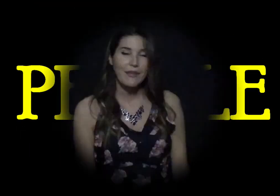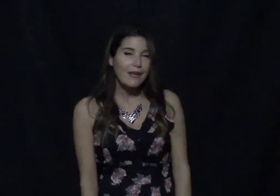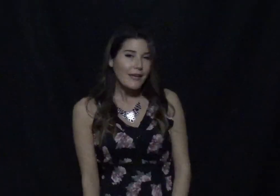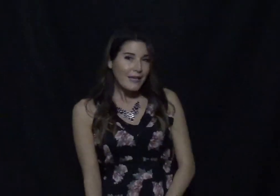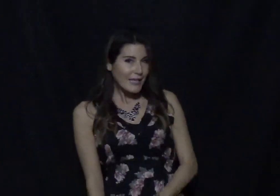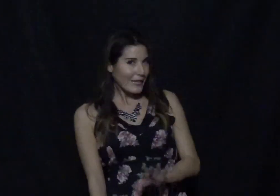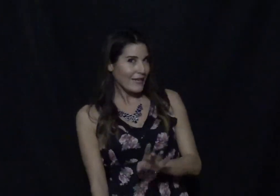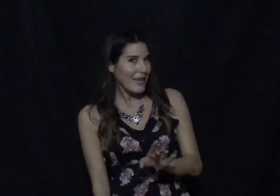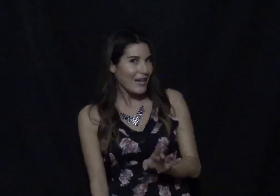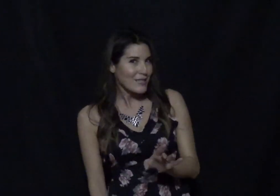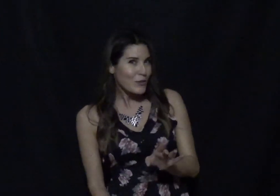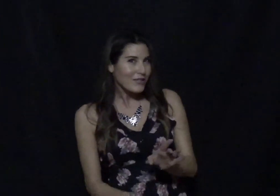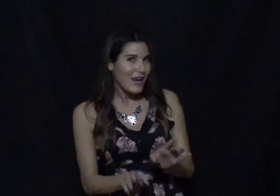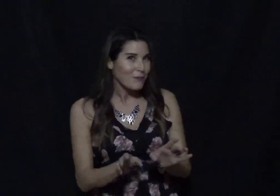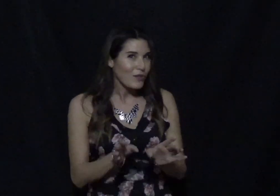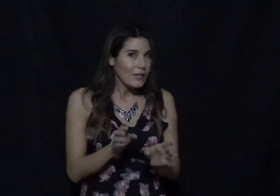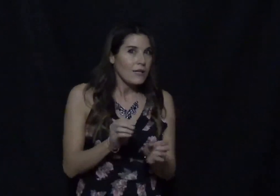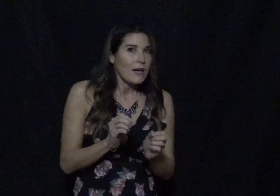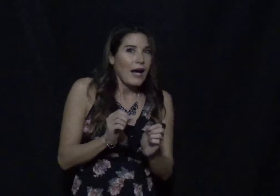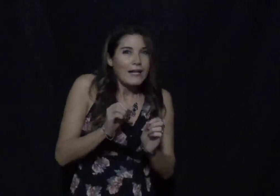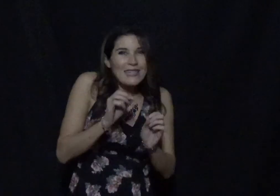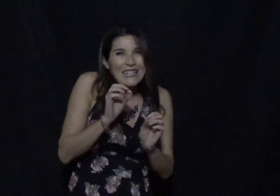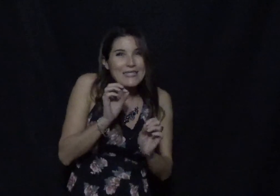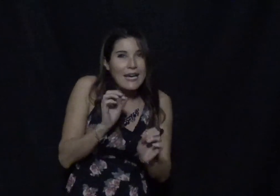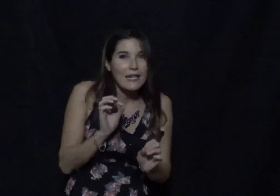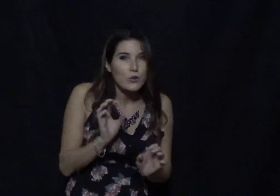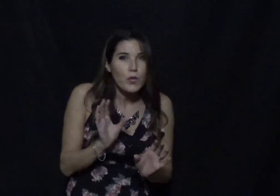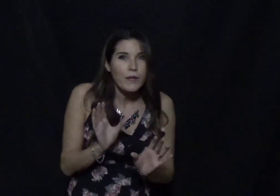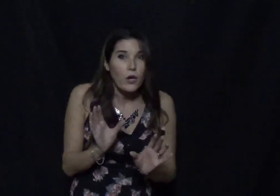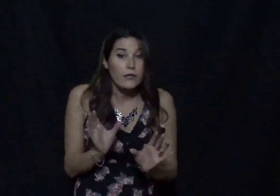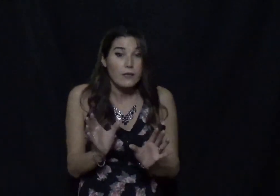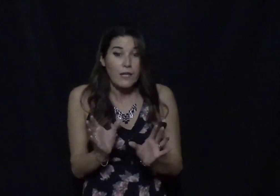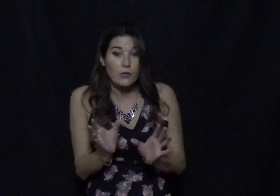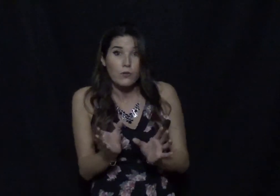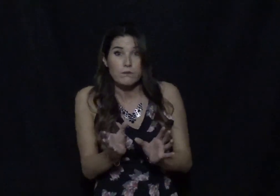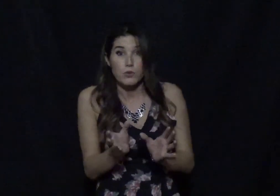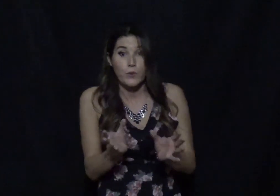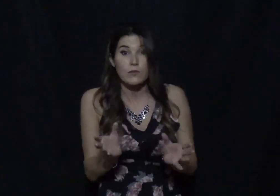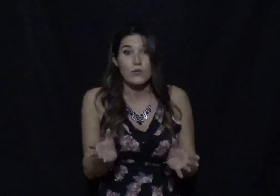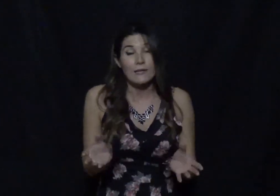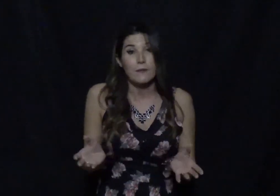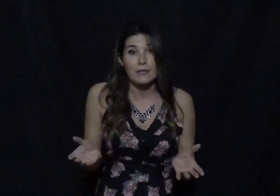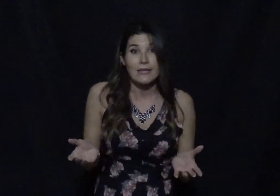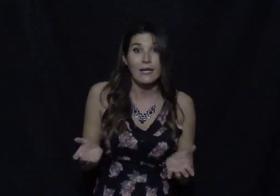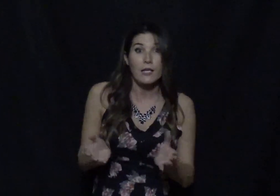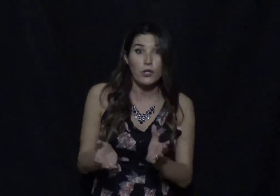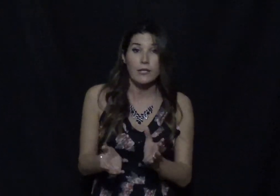In realtà, se noi andiamo ad analizzare le due parole che vengono più spesso usate per indicare gli organi